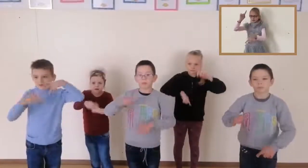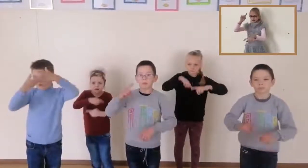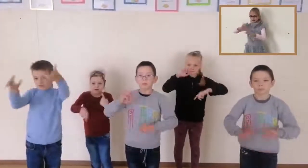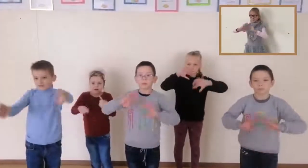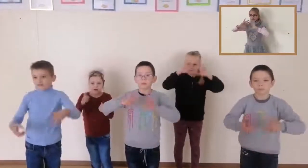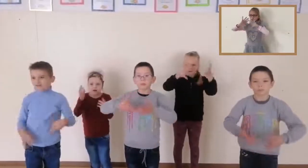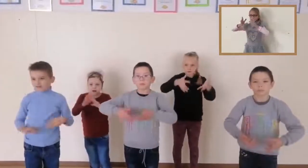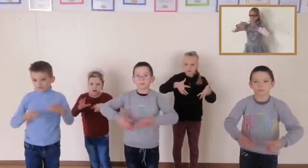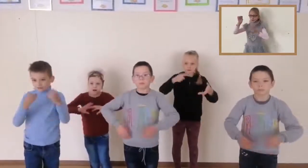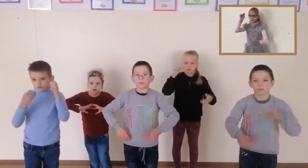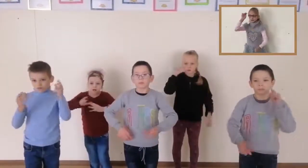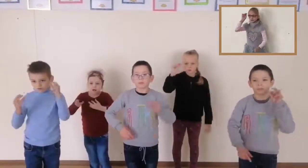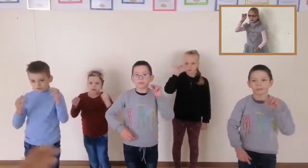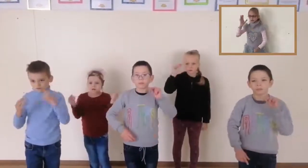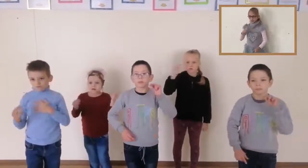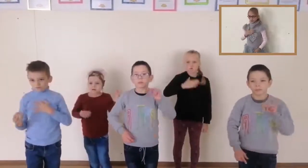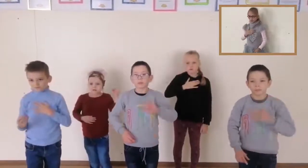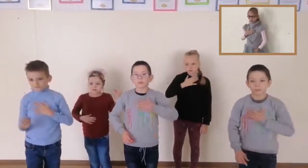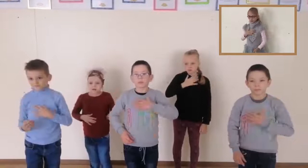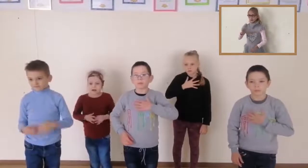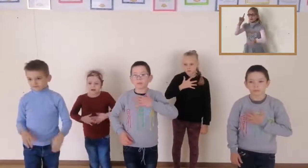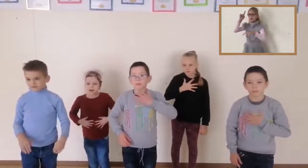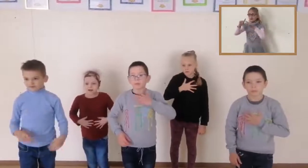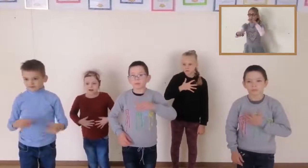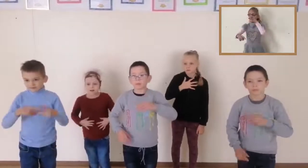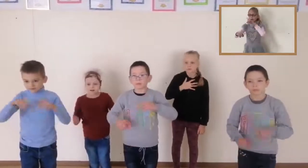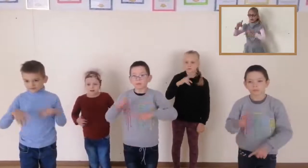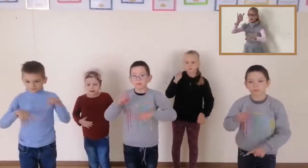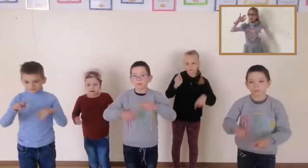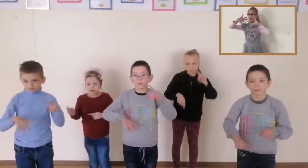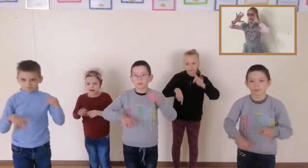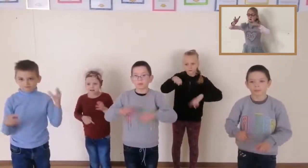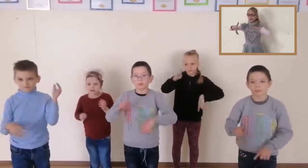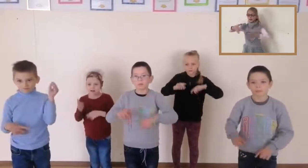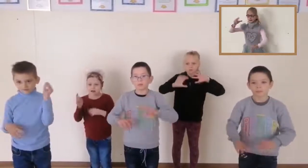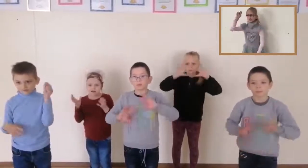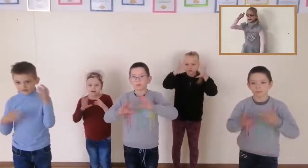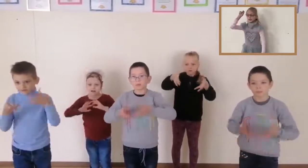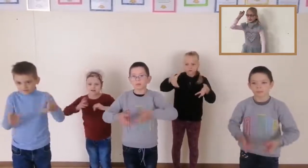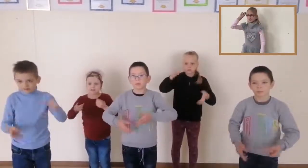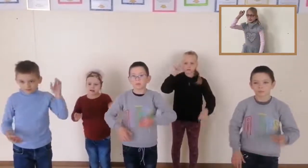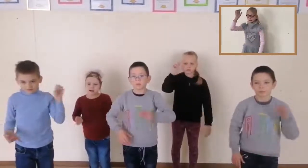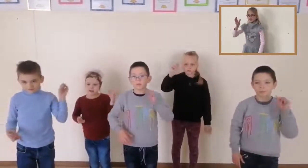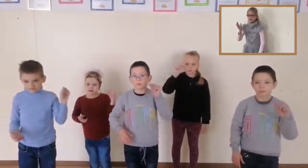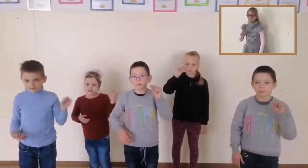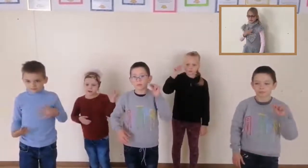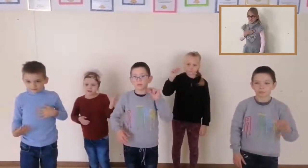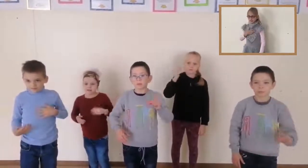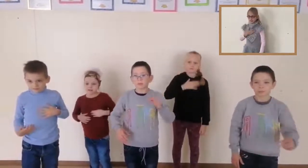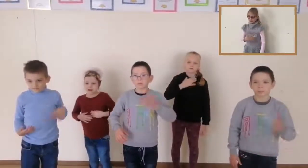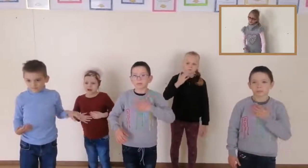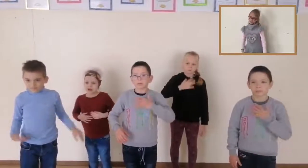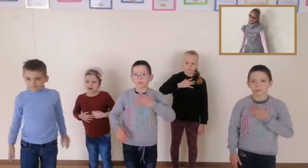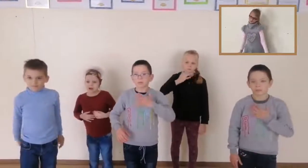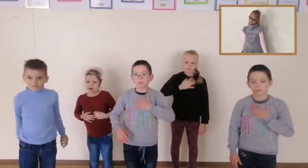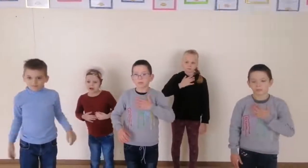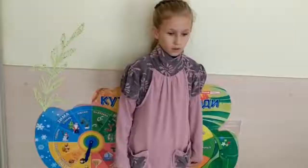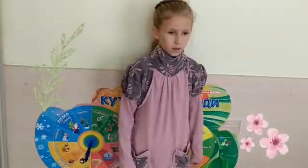найрідніша в світі, вчителька моя, найрідніша в світі, вчителька моя.